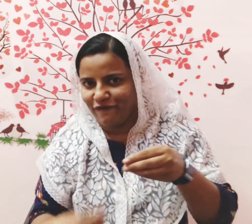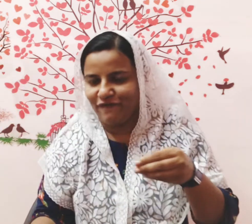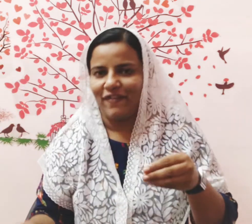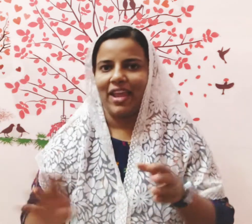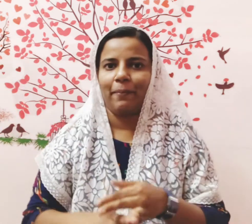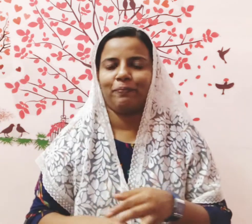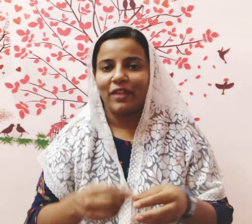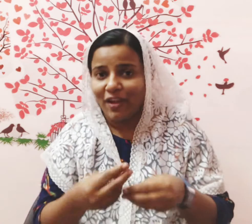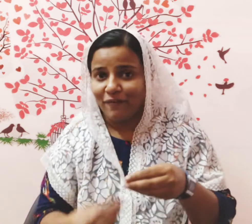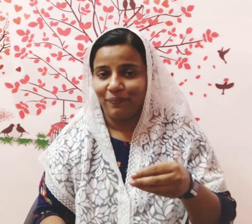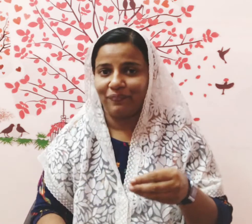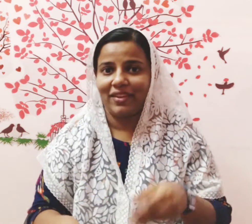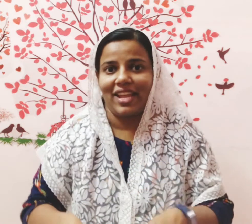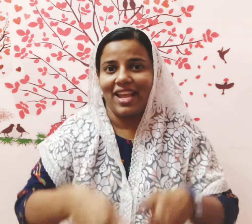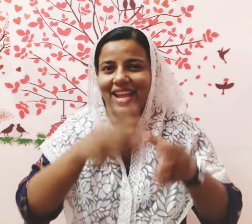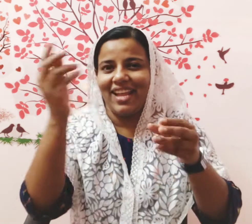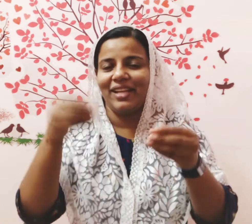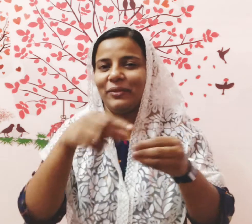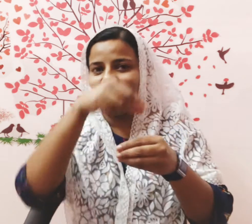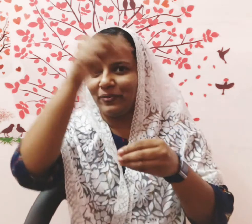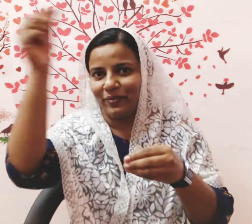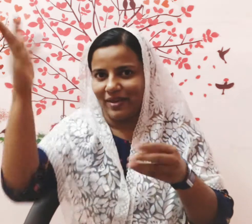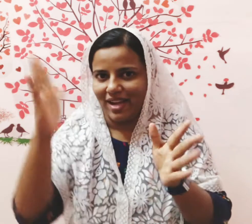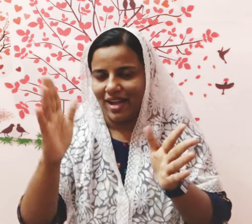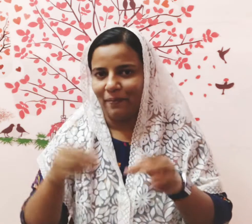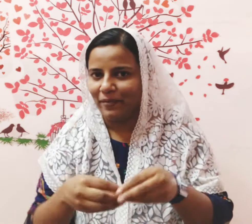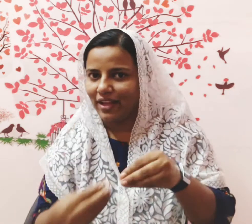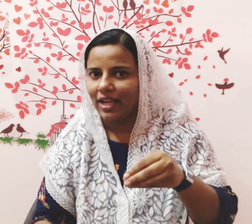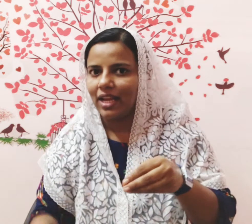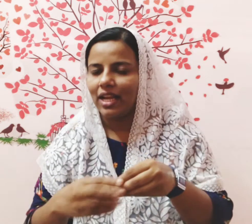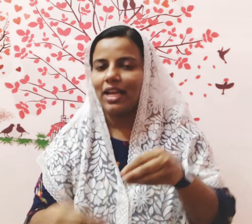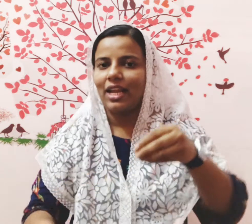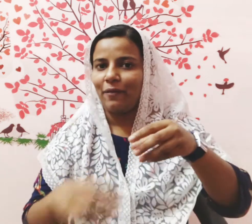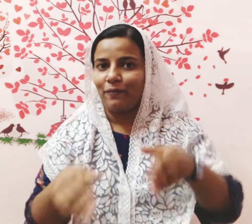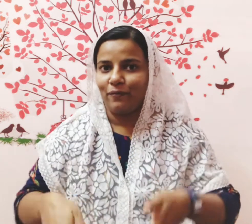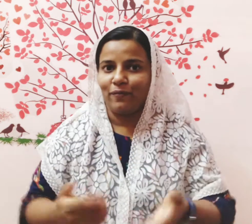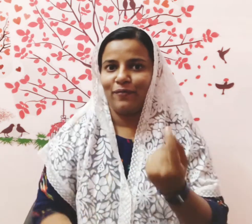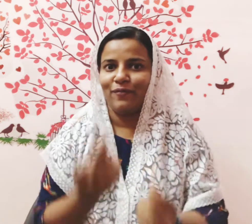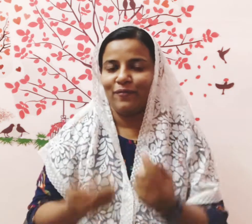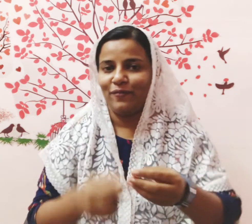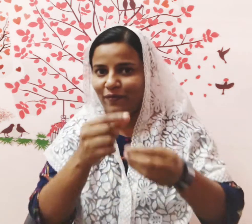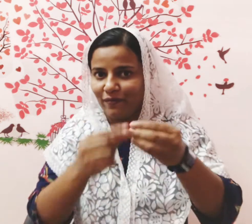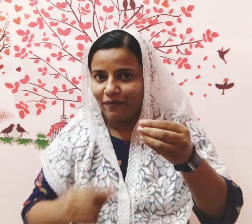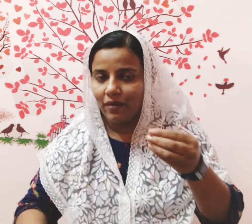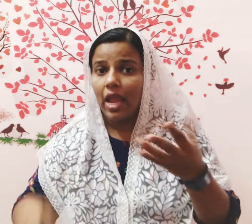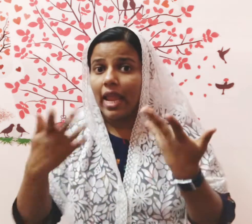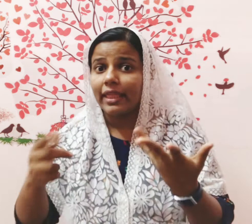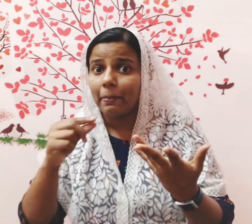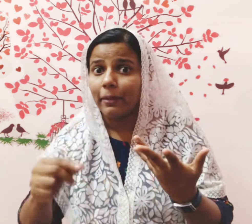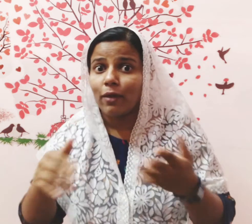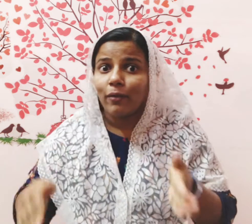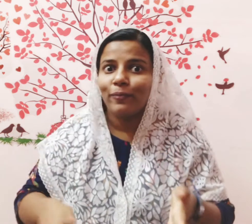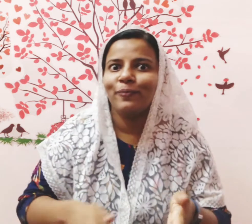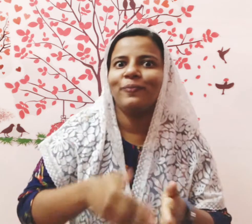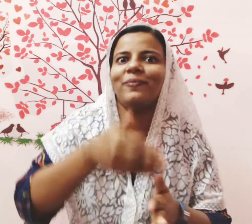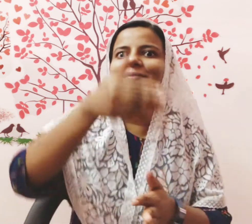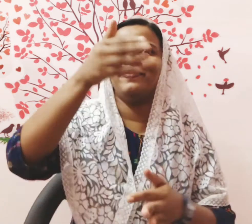സ്റ്റംപിൽ എന്തൊക്കെയുണ്ടോ, അല്ലെങ്കിൽ വള്ളിയിൽ എന്തൊക്കെയുണ്ടോ, അതാണ് കൊമ്പുകളിലൂടെ വെളിപ്പെട്ട് വരുന്നത്. ഒന്ന് ഓർത്ത്, വള്ളിയിലൂടെ കയറി